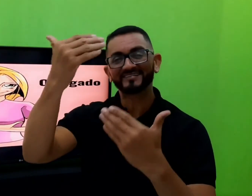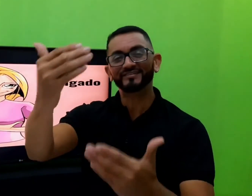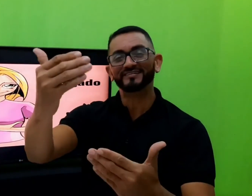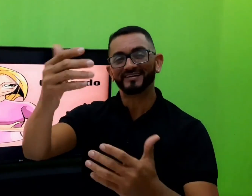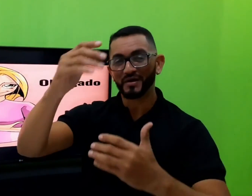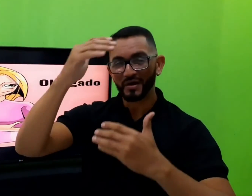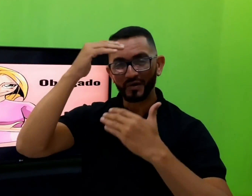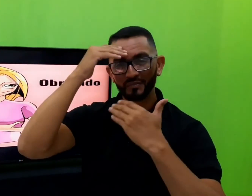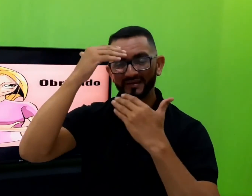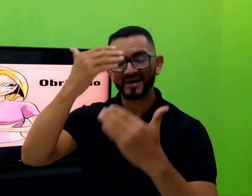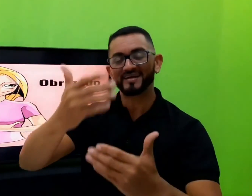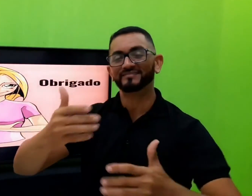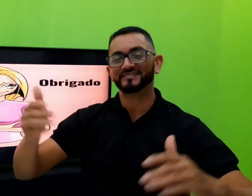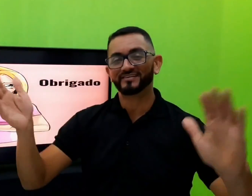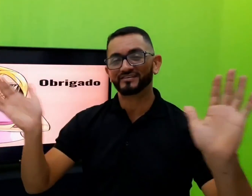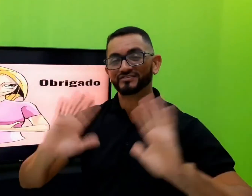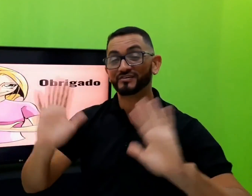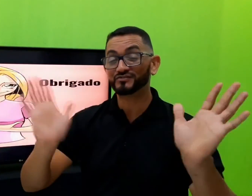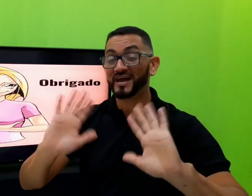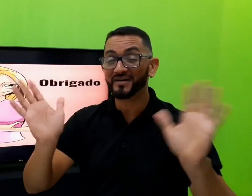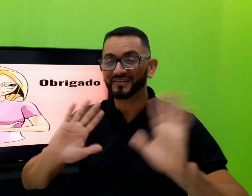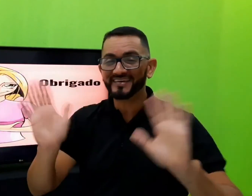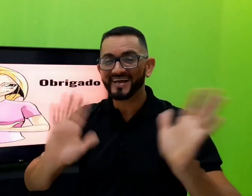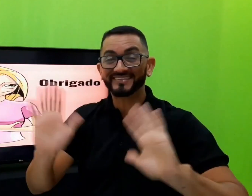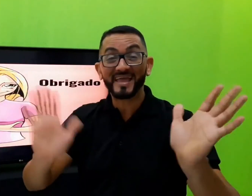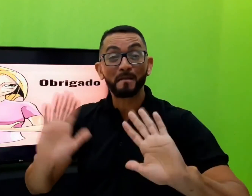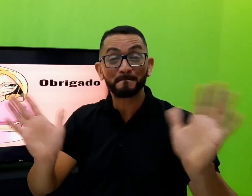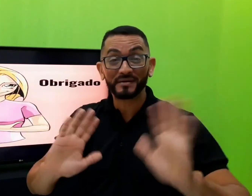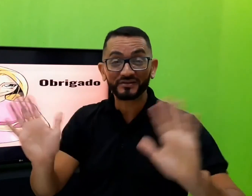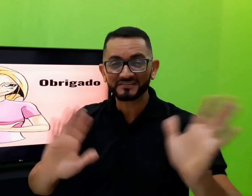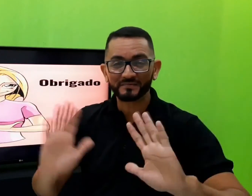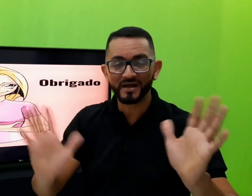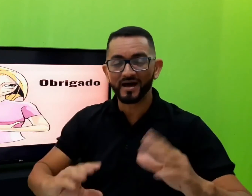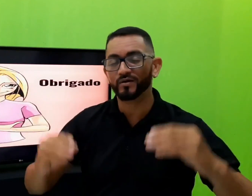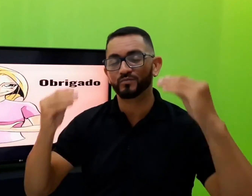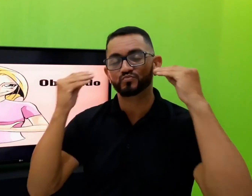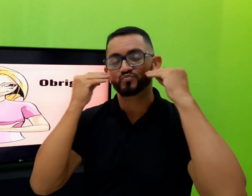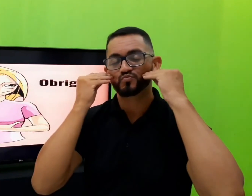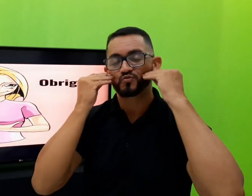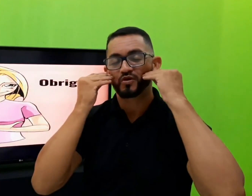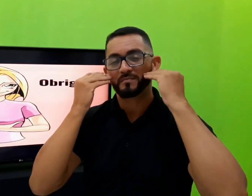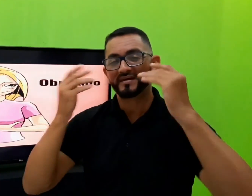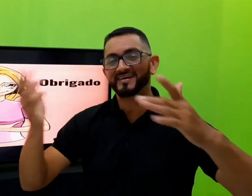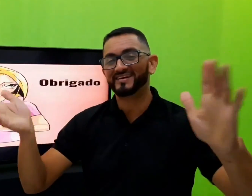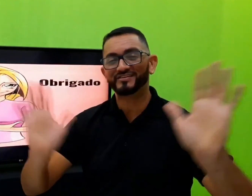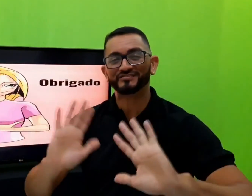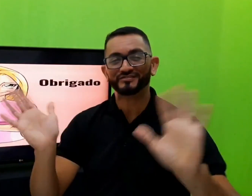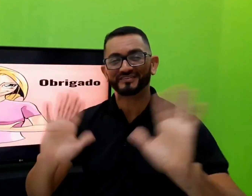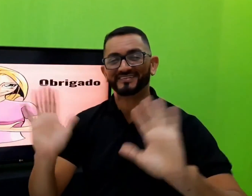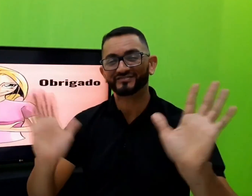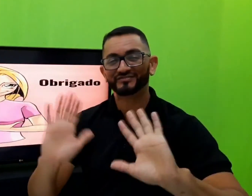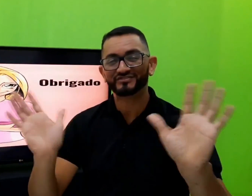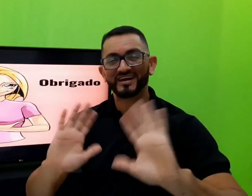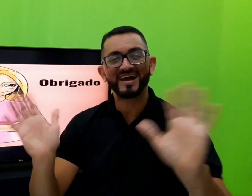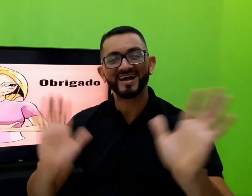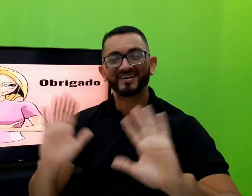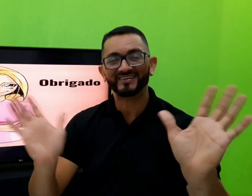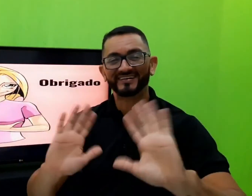obrigado, obrigado, e tchau, tchau, e até a próxima aula. Beijo, tchau.